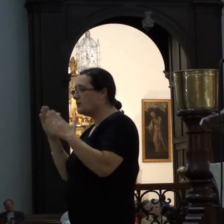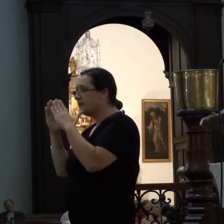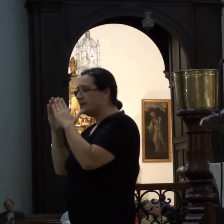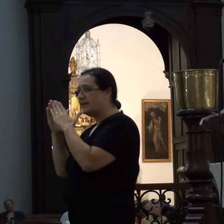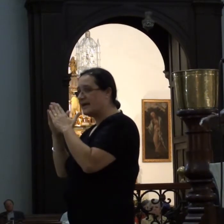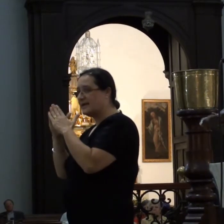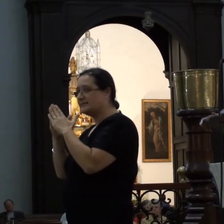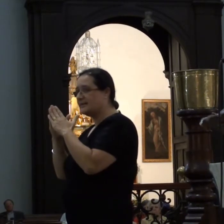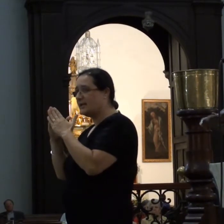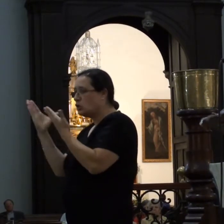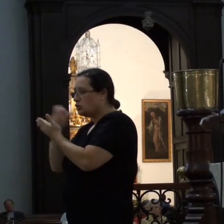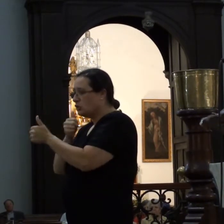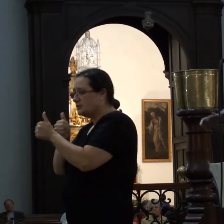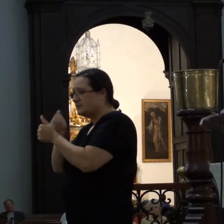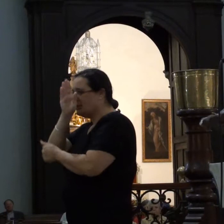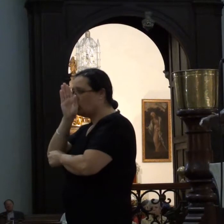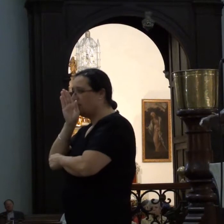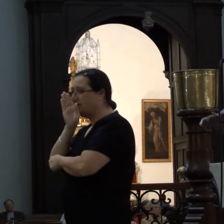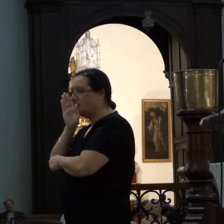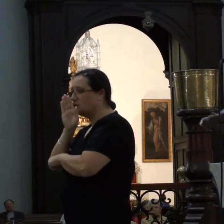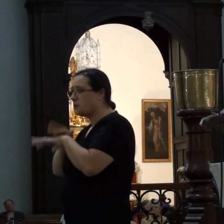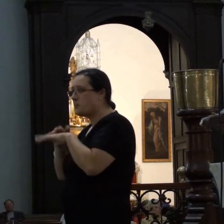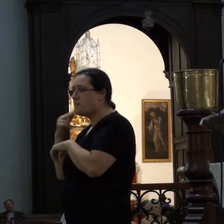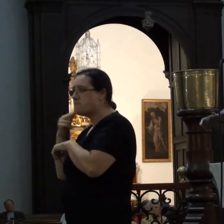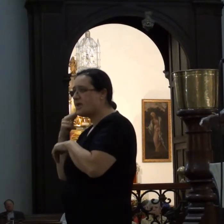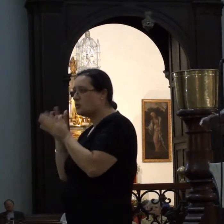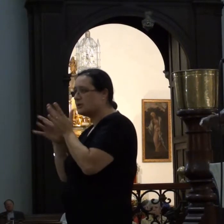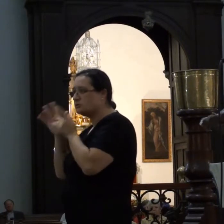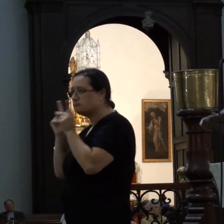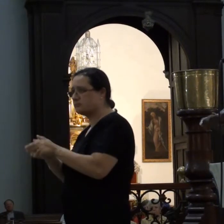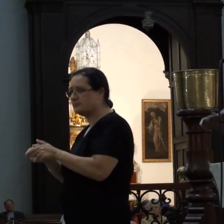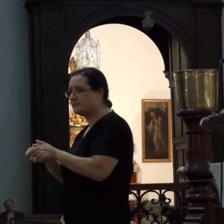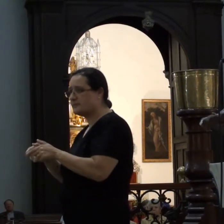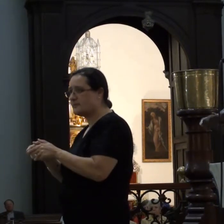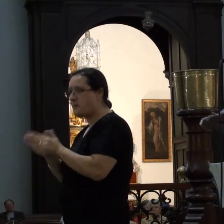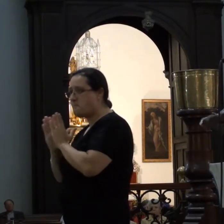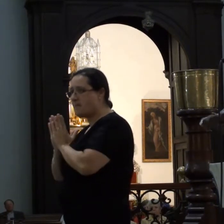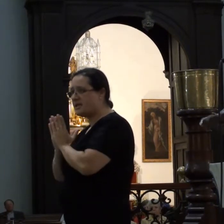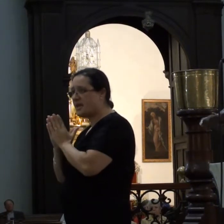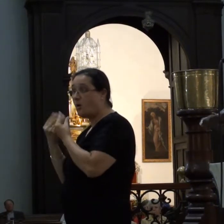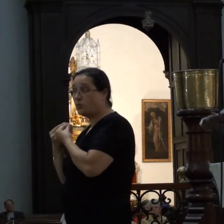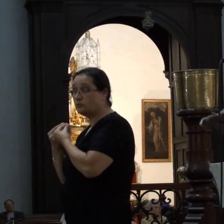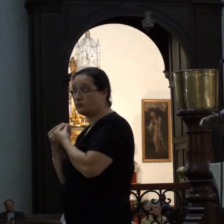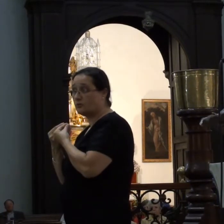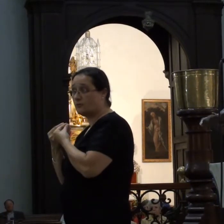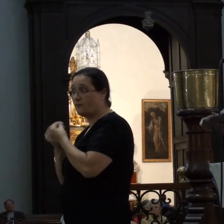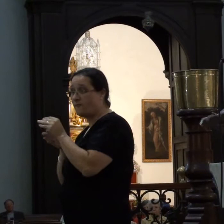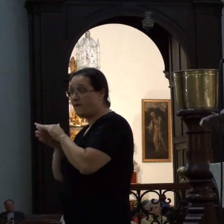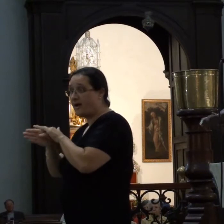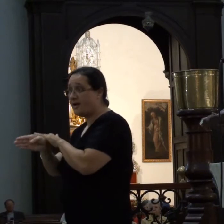iglesia naciente a la espera del espíritu en Pentecostés Jesús muriendo